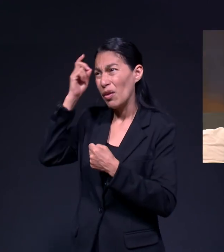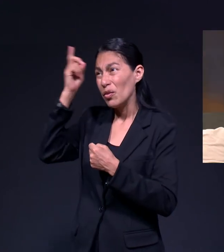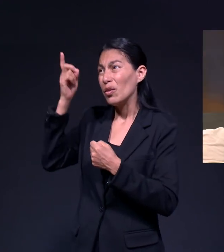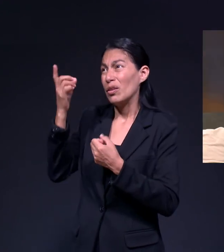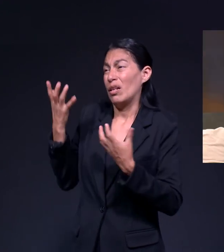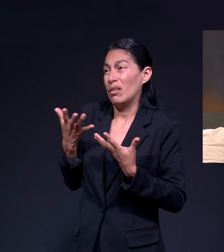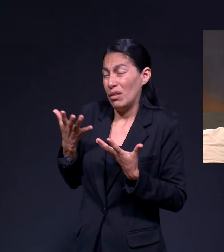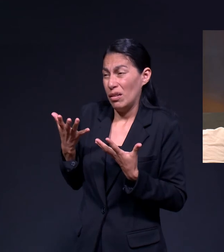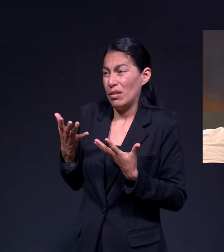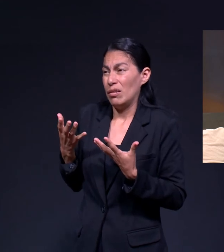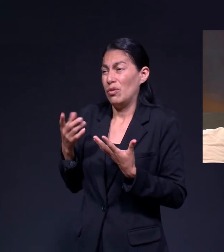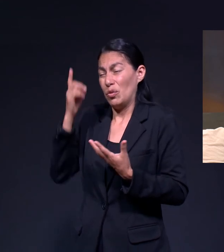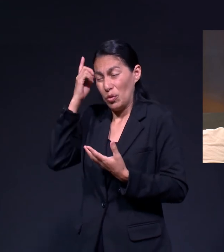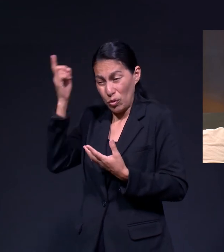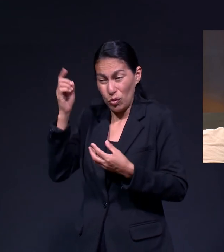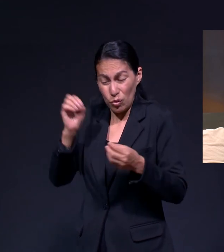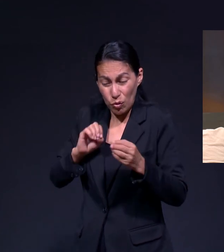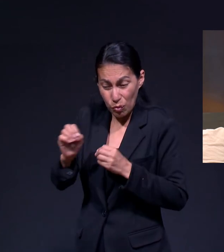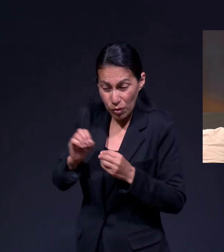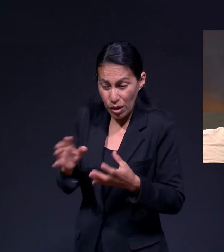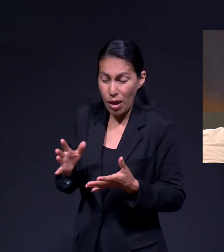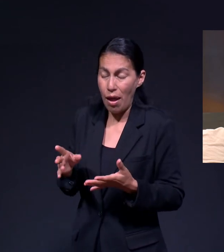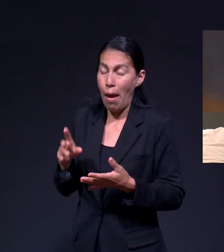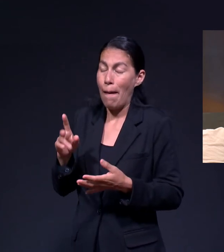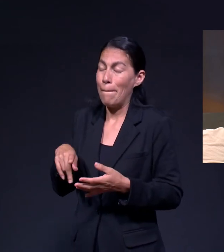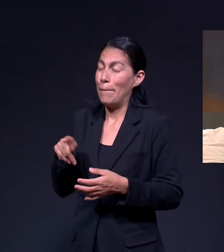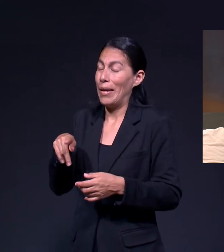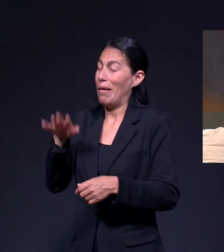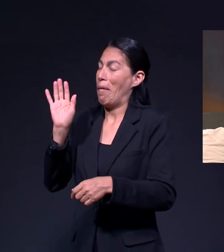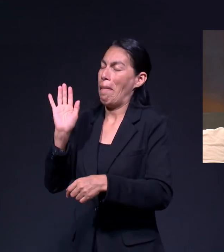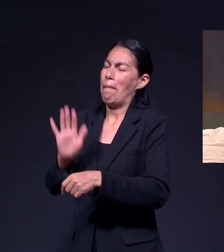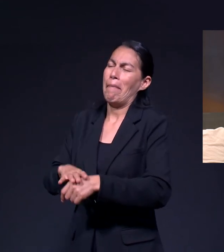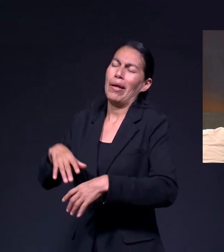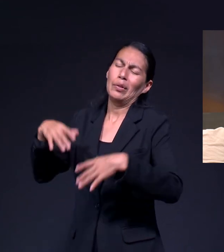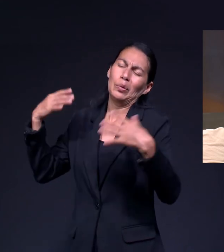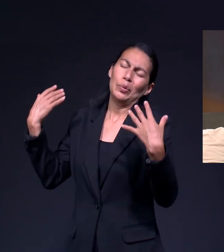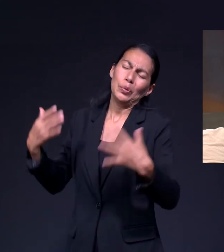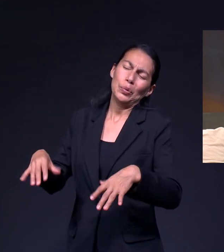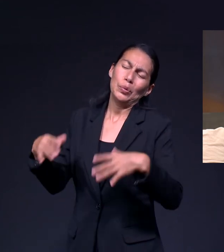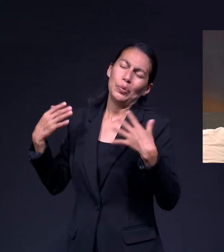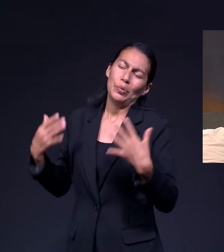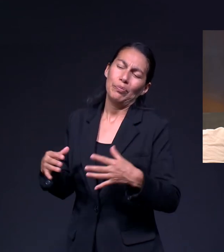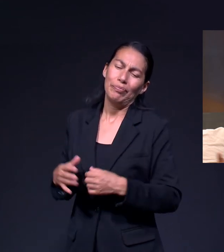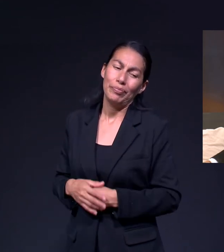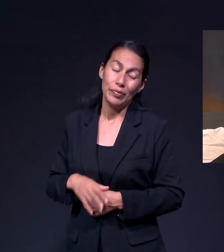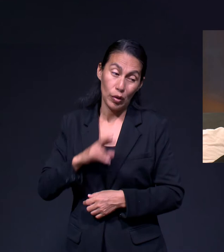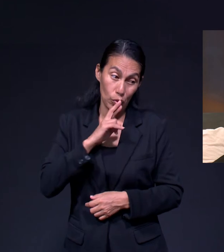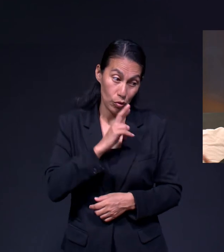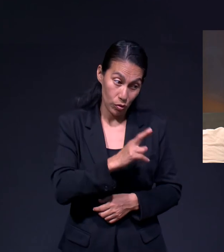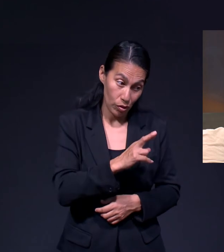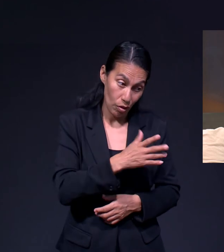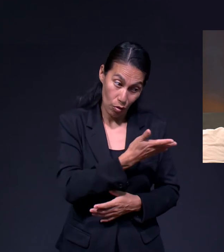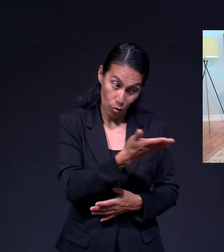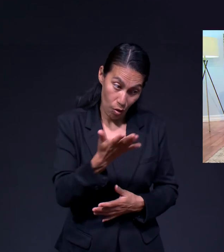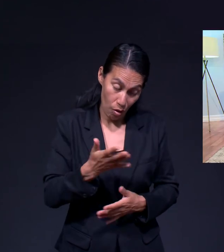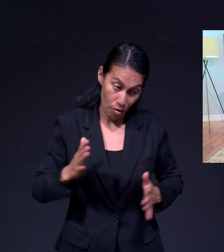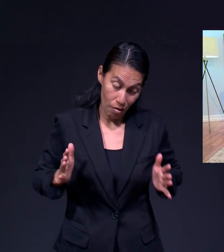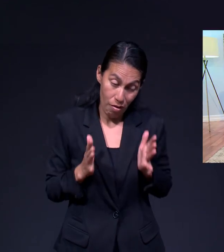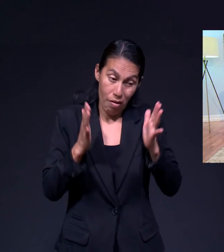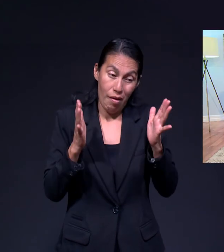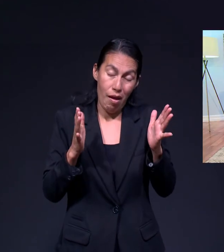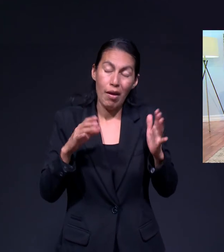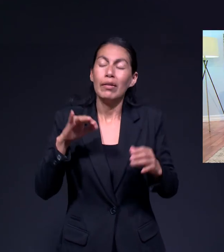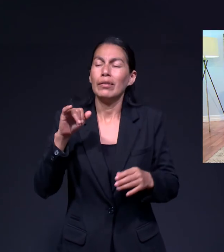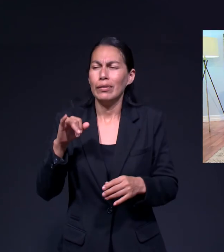la verdad que sí pensaba que él iba a obrar nos ayudes él tiene que aparecer pero resulta que dio más se sorprendió